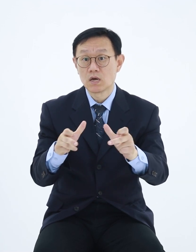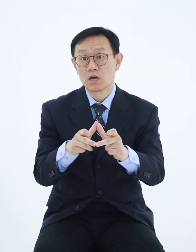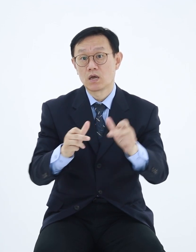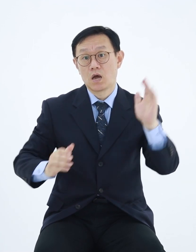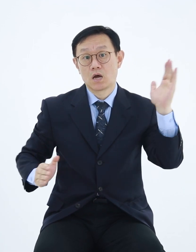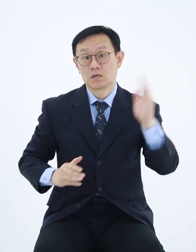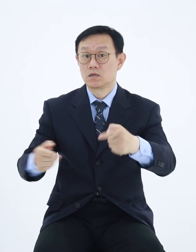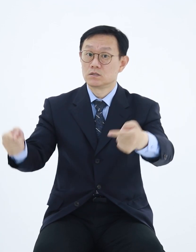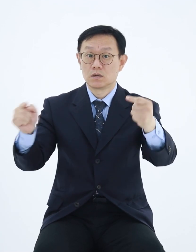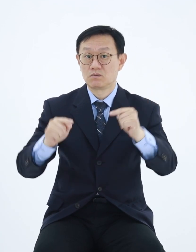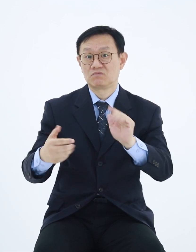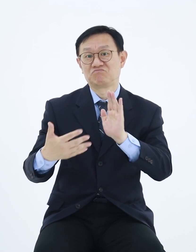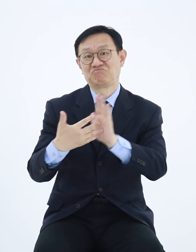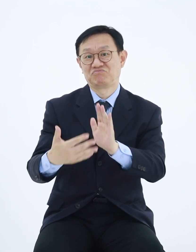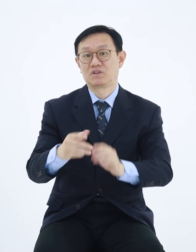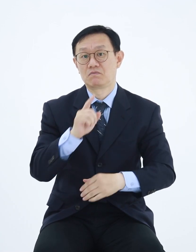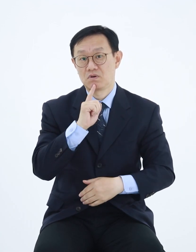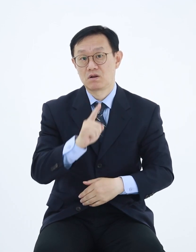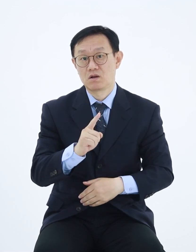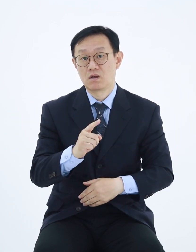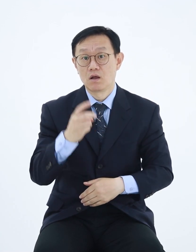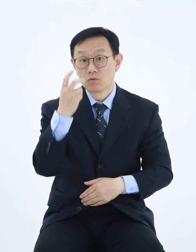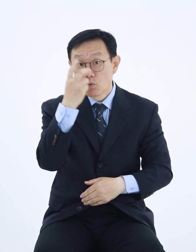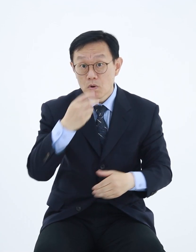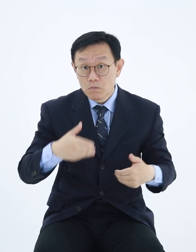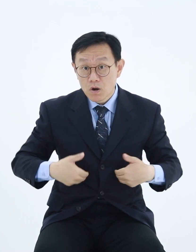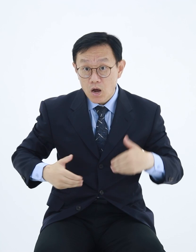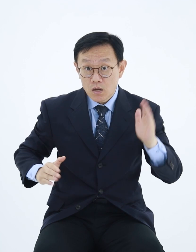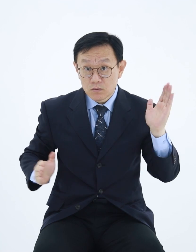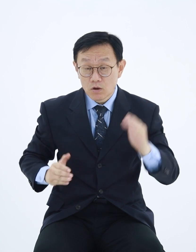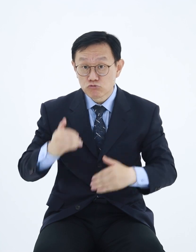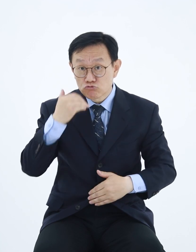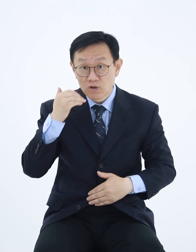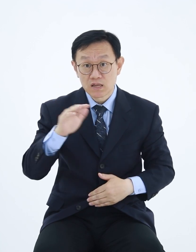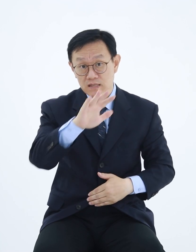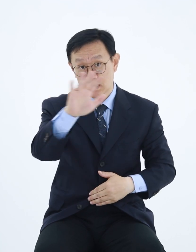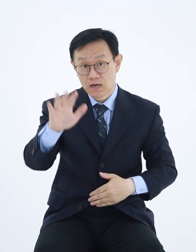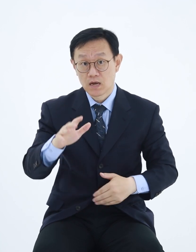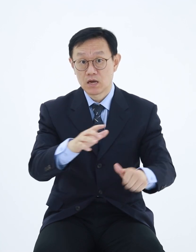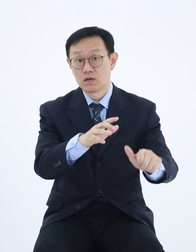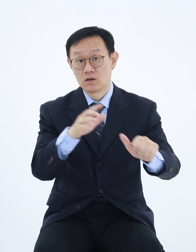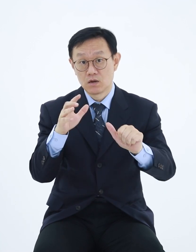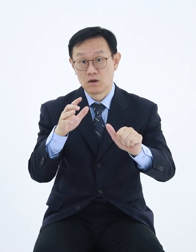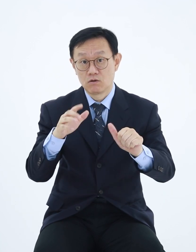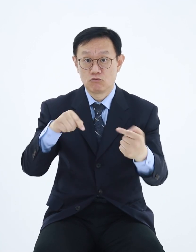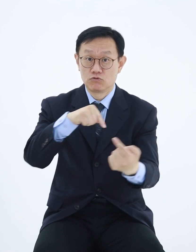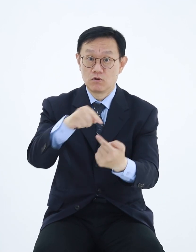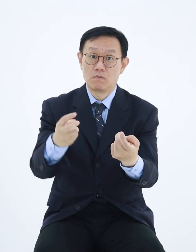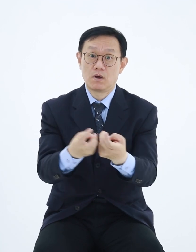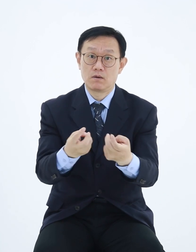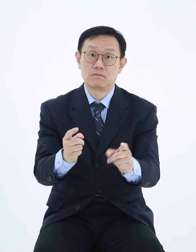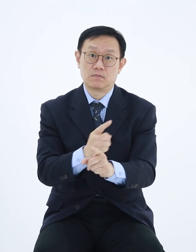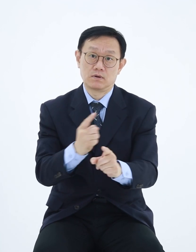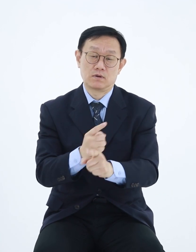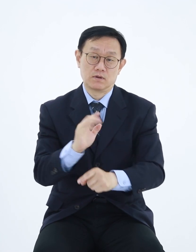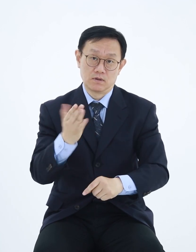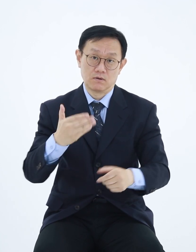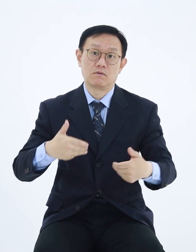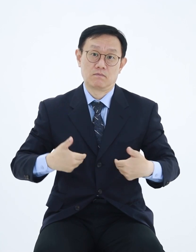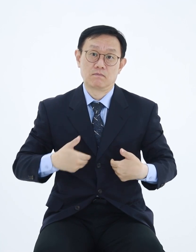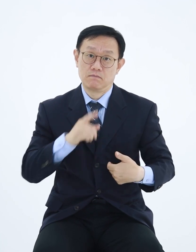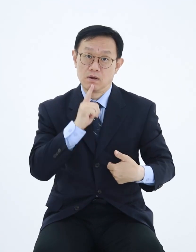참여할 수 없다면서 돌봄이 필요한 학생이라면 누구나 이용할 수 있도록 운영 방안이 개선되어야 한다고 밝혔습니다.